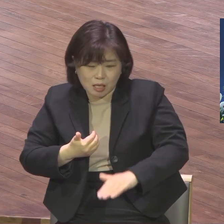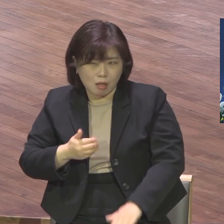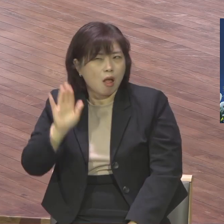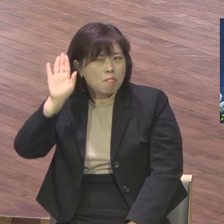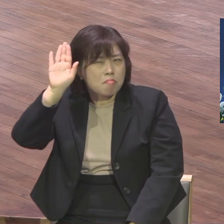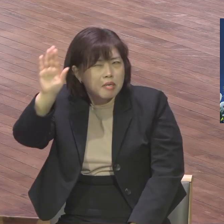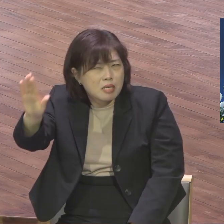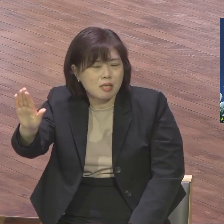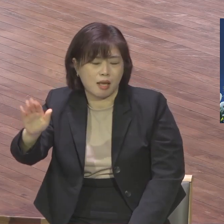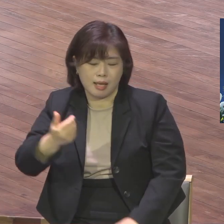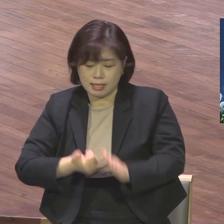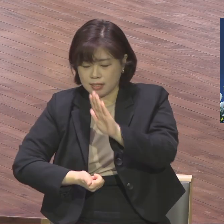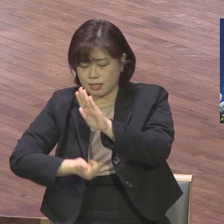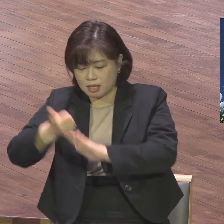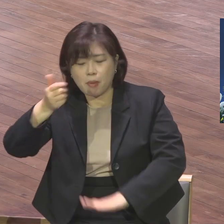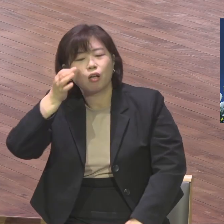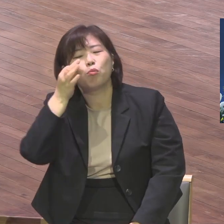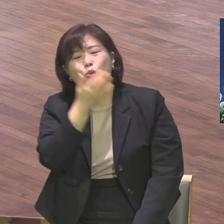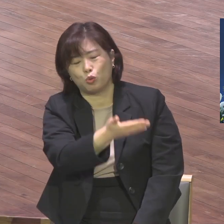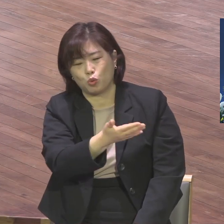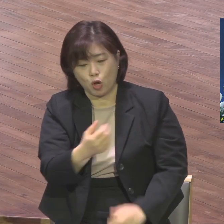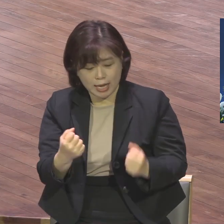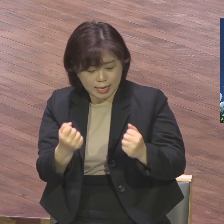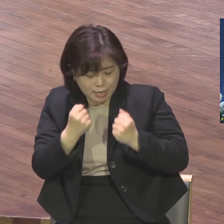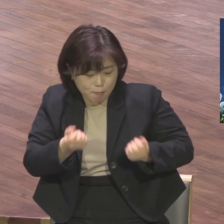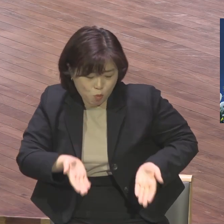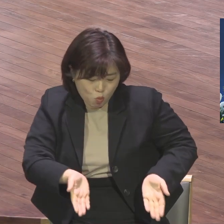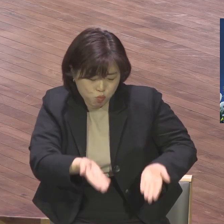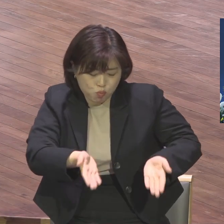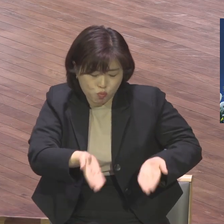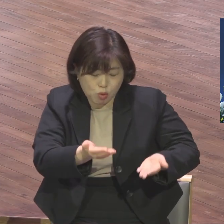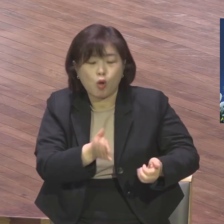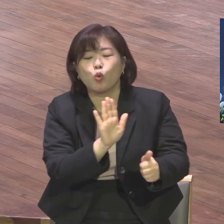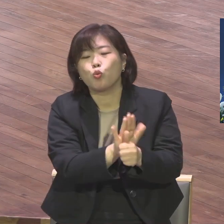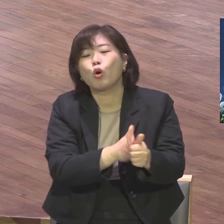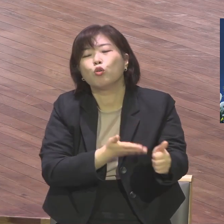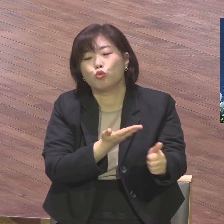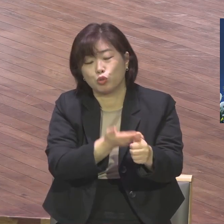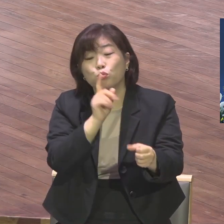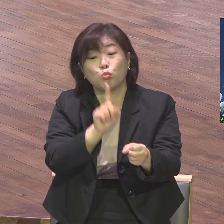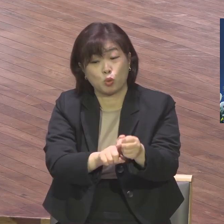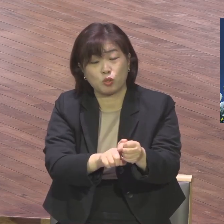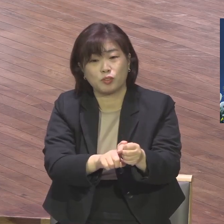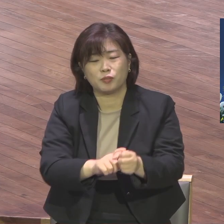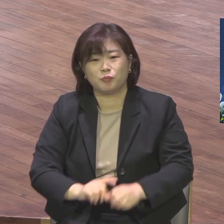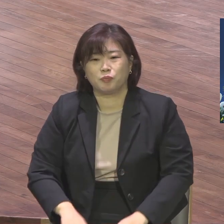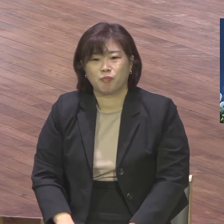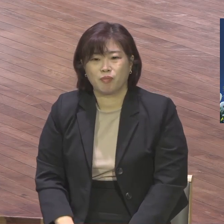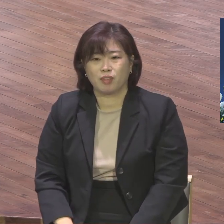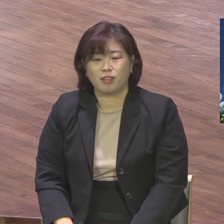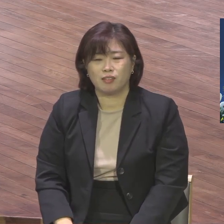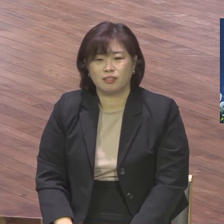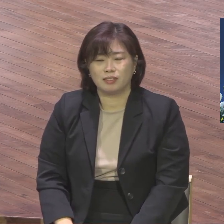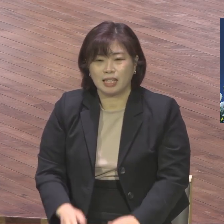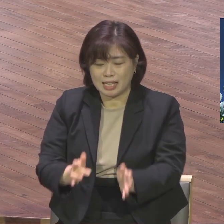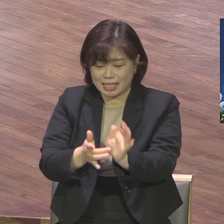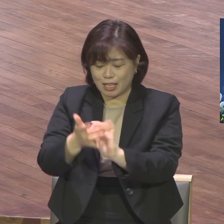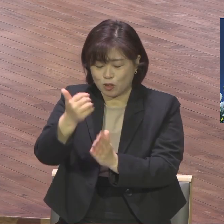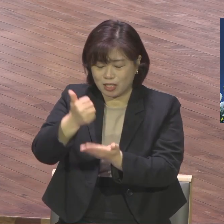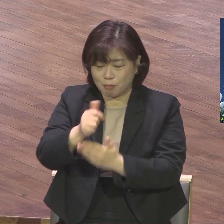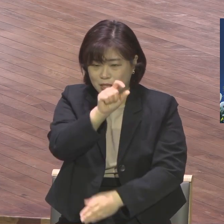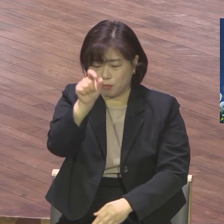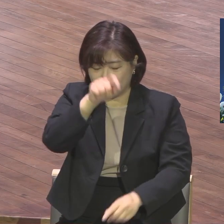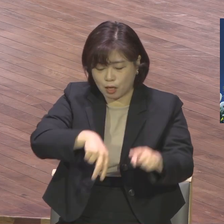그것을 감당할 수 있는 힘을 주기 위해서 베드로를 비롯한 제자들이 예수님의 성천 이후 사역하면서